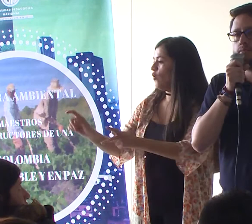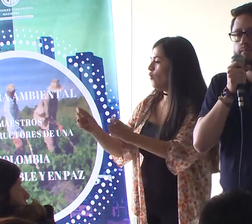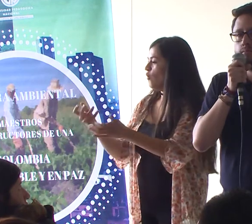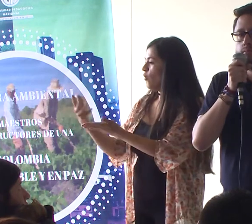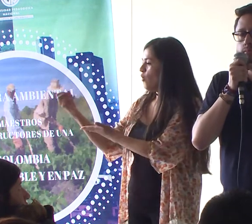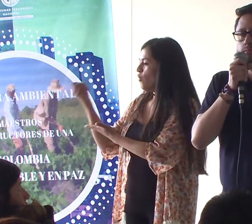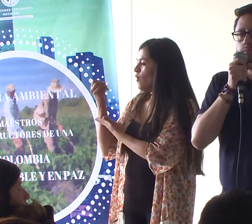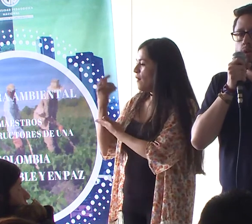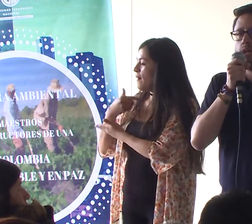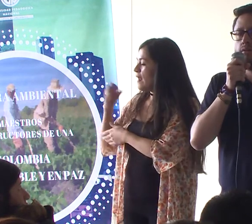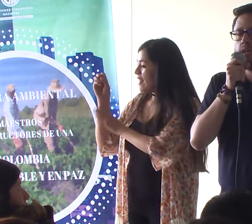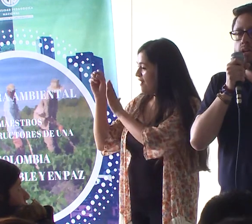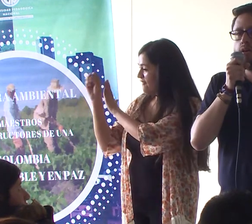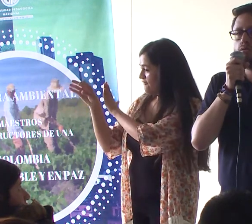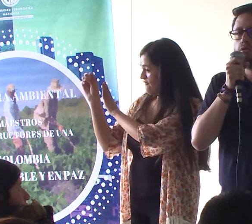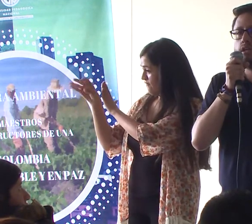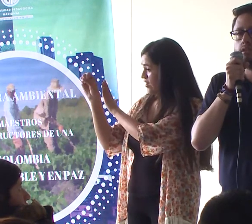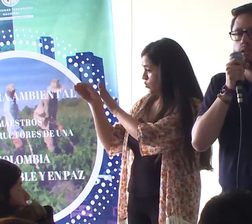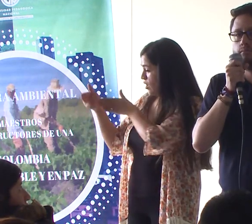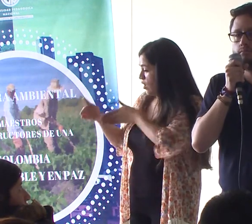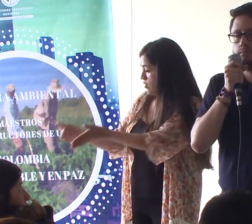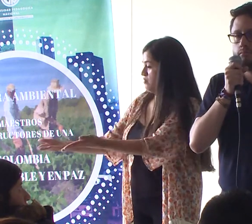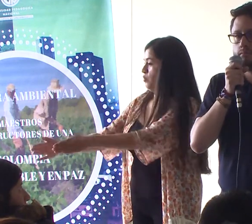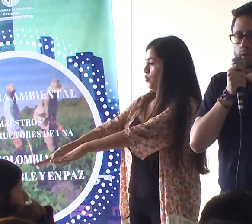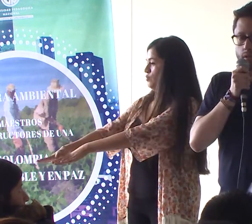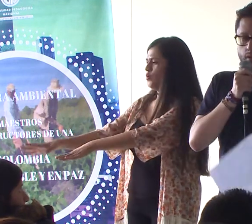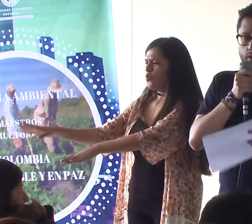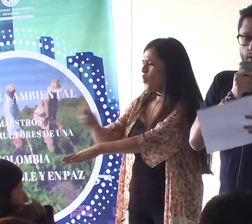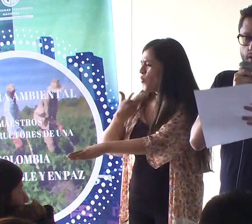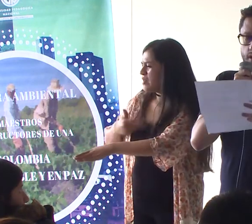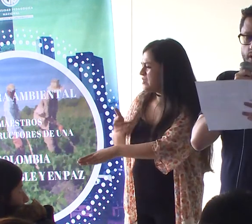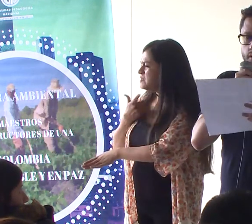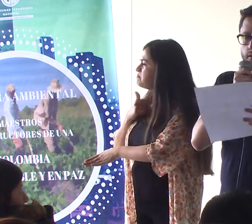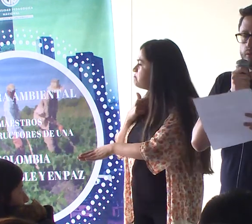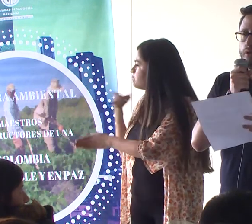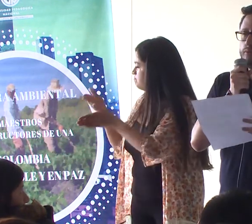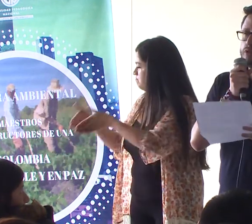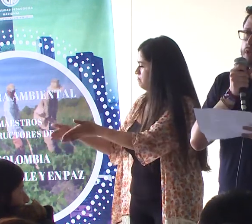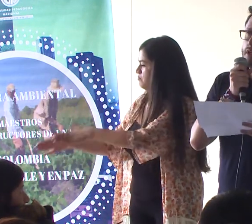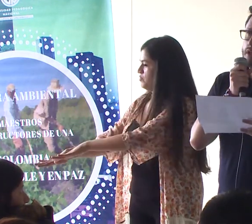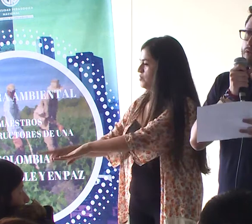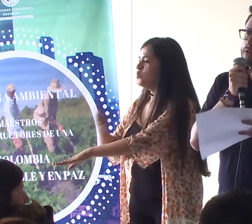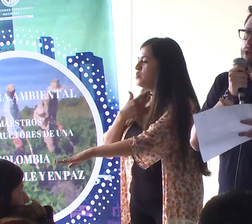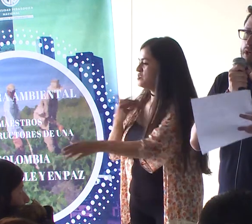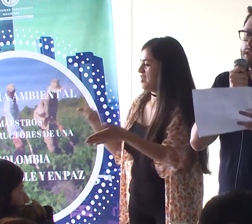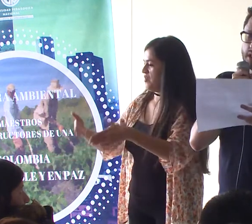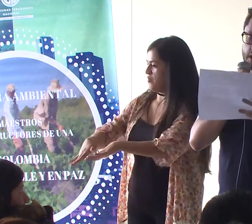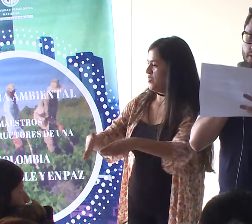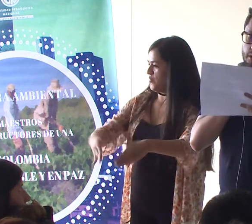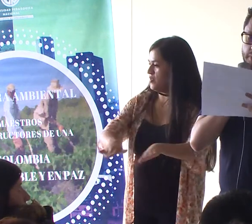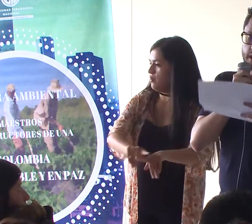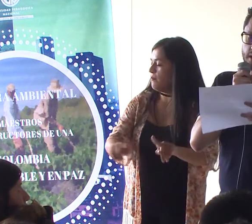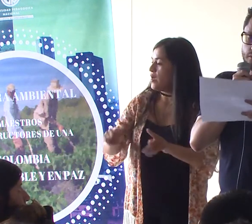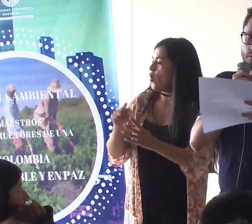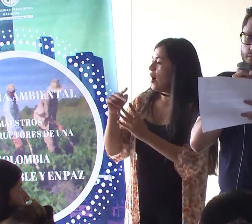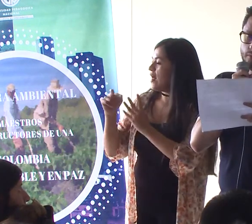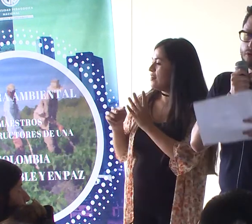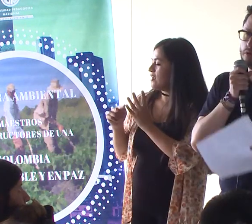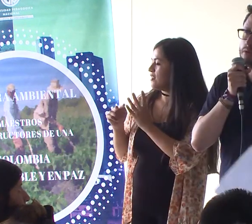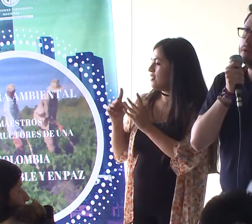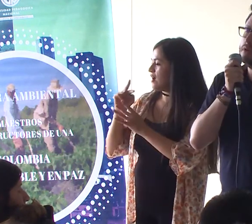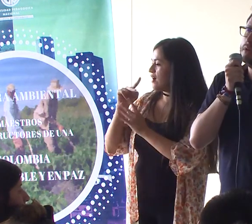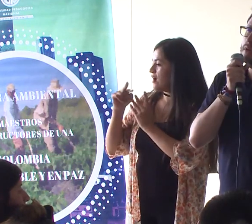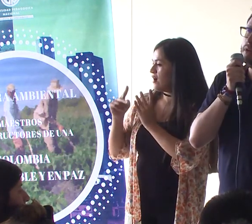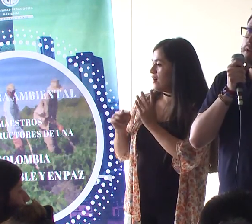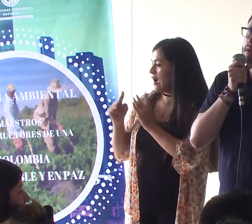basura a la vieja usanza y no hemos encontrado alternativas para ello no